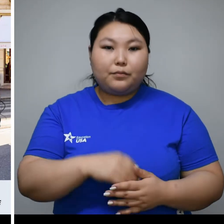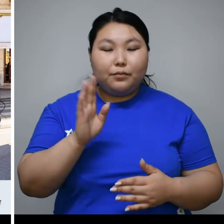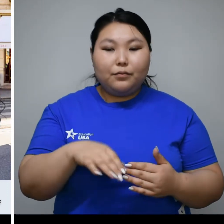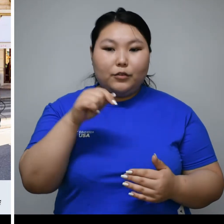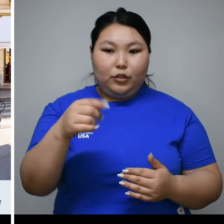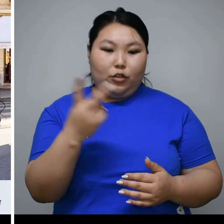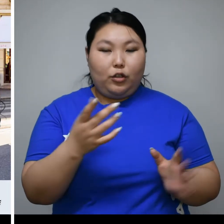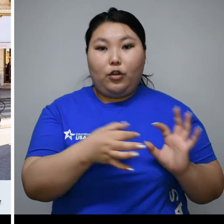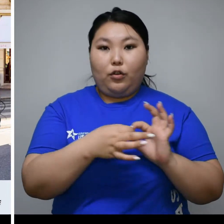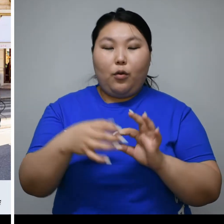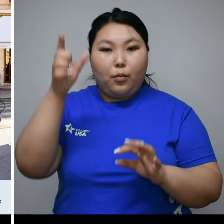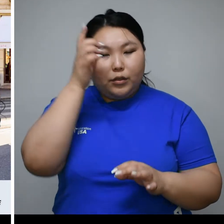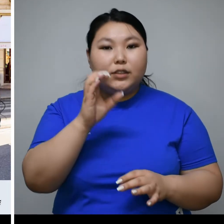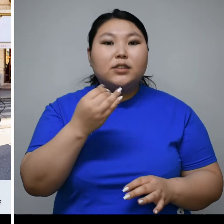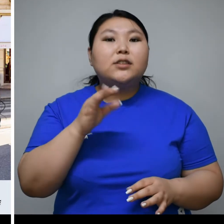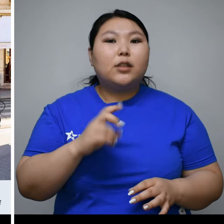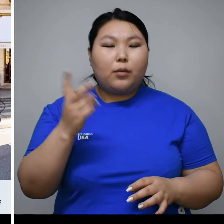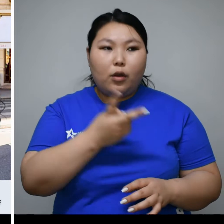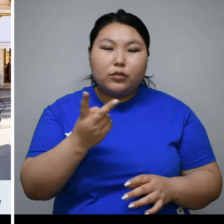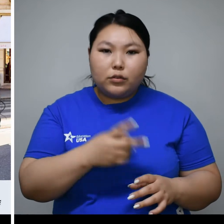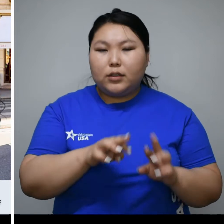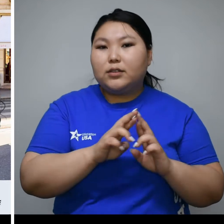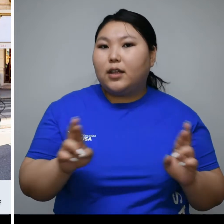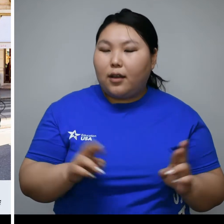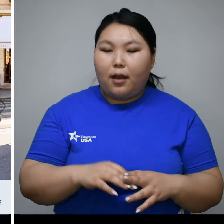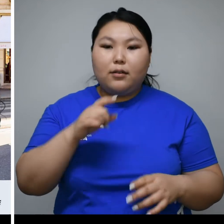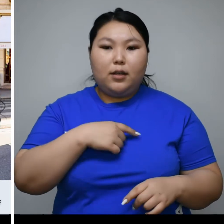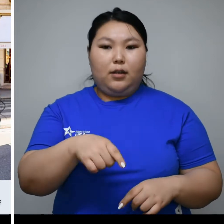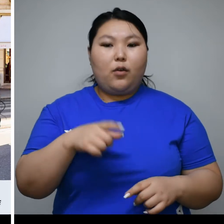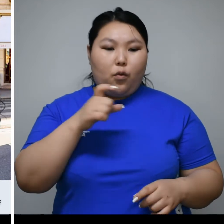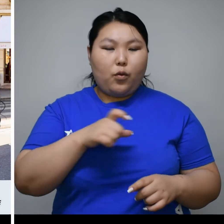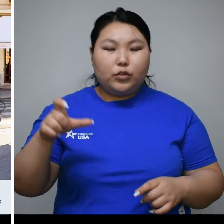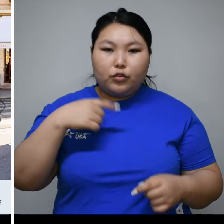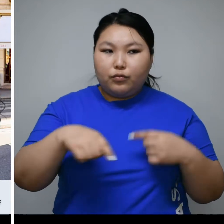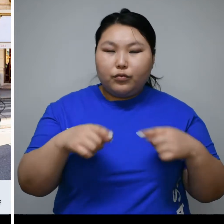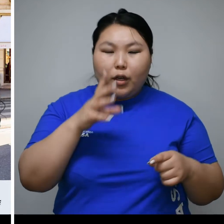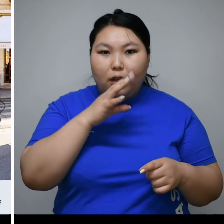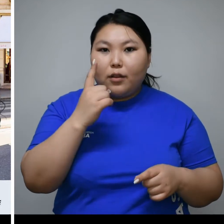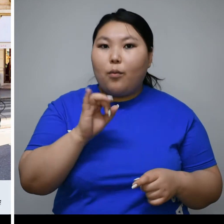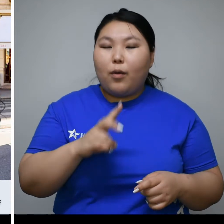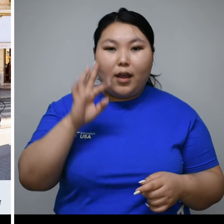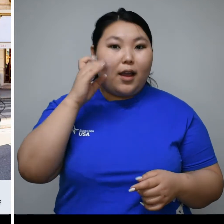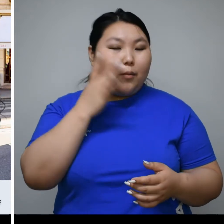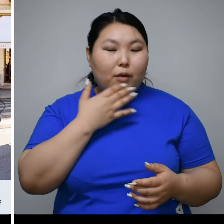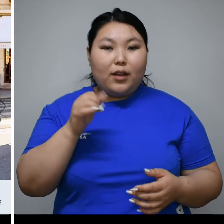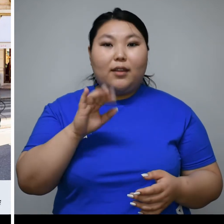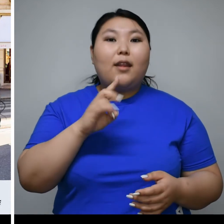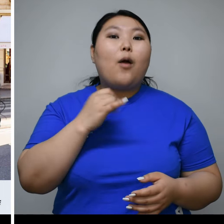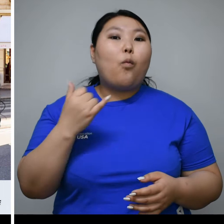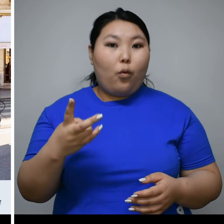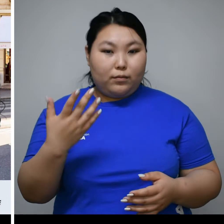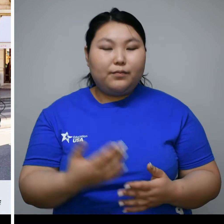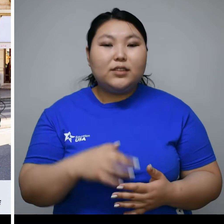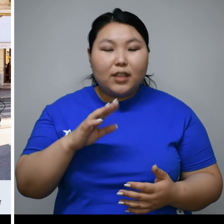Тэгэхээр энэ хоёр боловсролын системийг харьцуулах боломжтой бас хүмүүсийн нэг нь бол яа харахгүй намуу ягаад